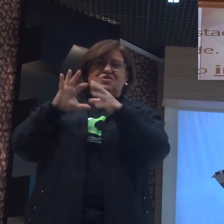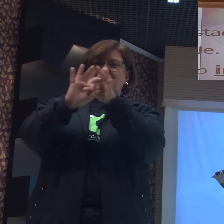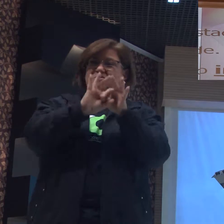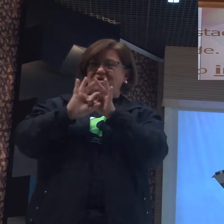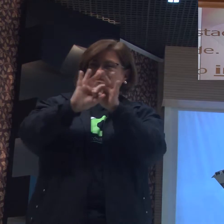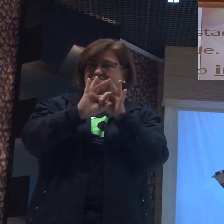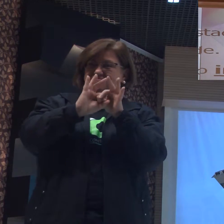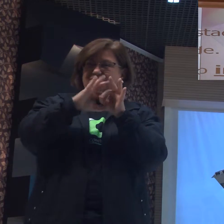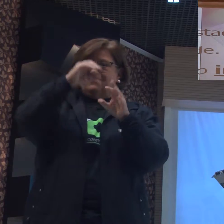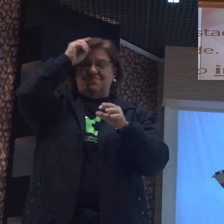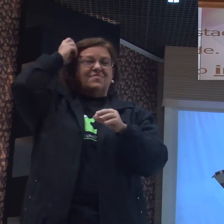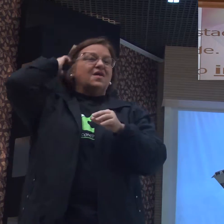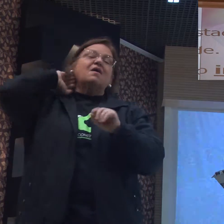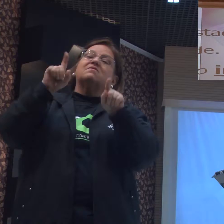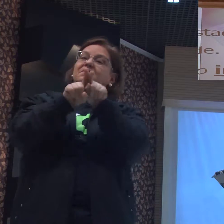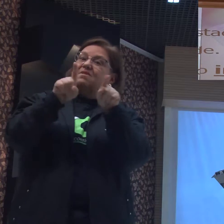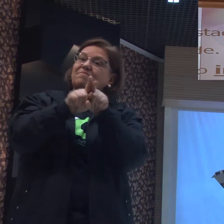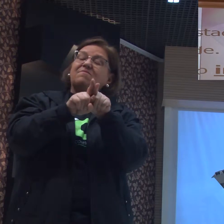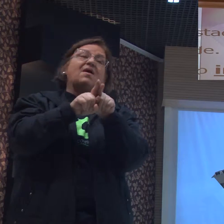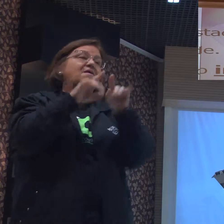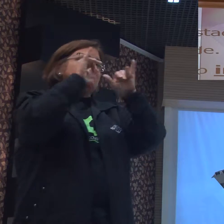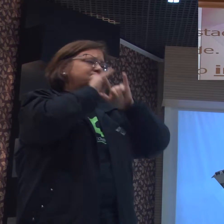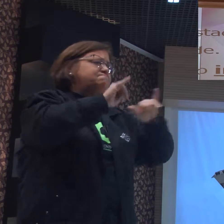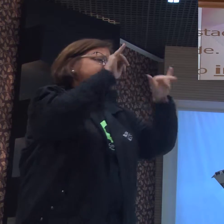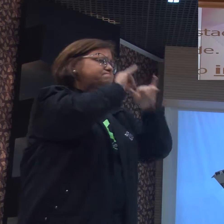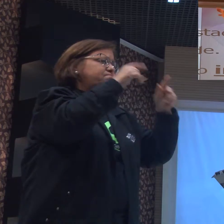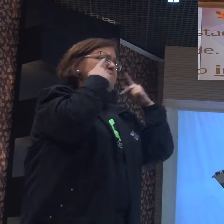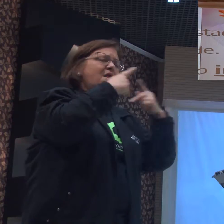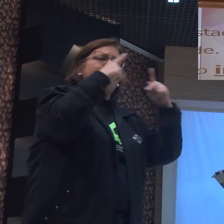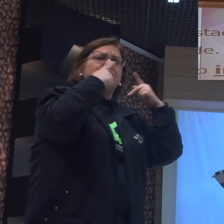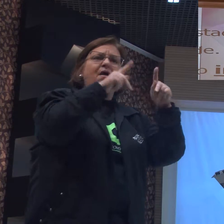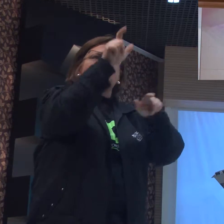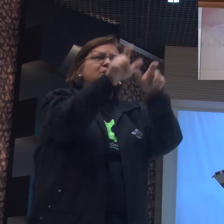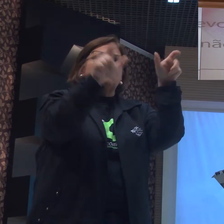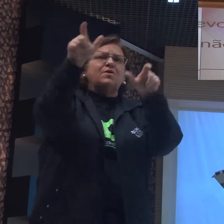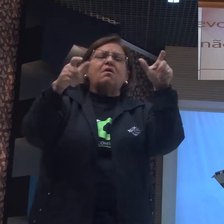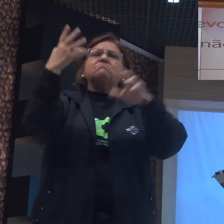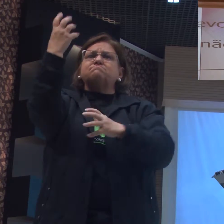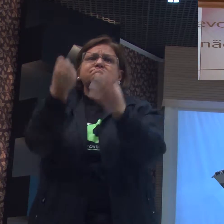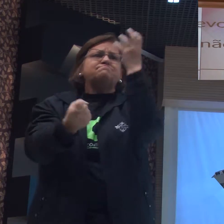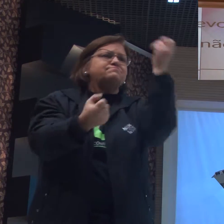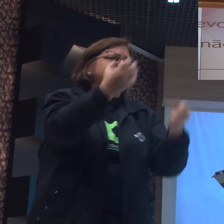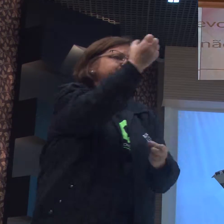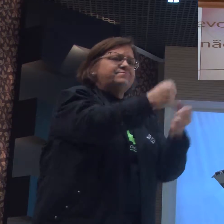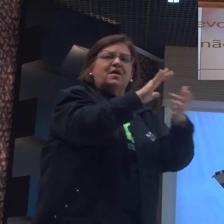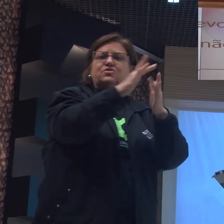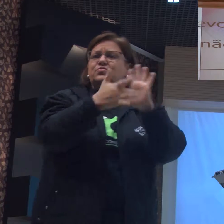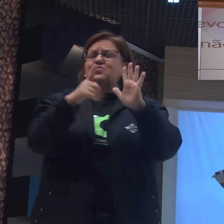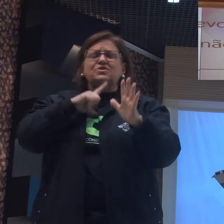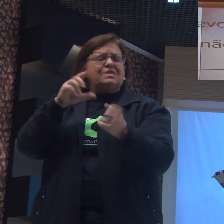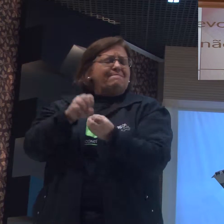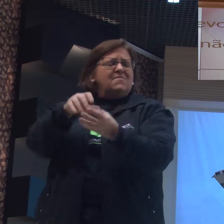conquistas espirituais, eles alcançaram muita gente para Jesus, acontecia muito milagre, acontecia coisas lindas,